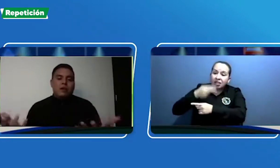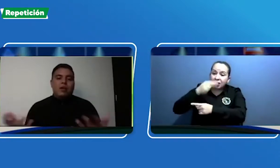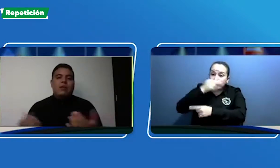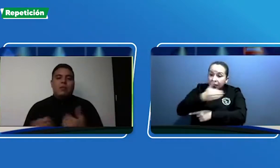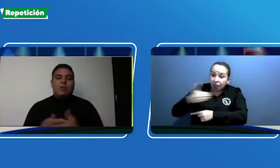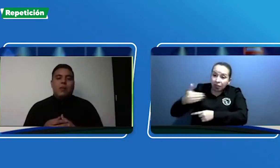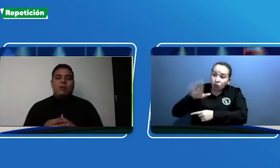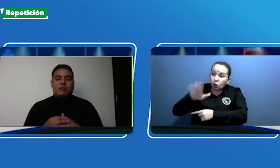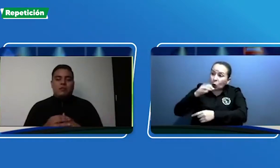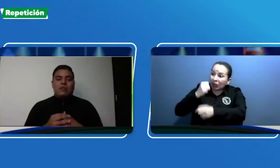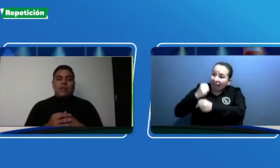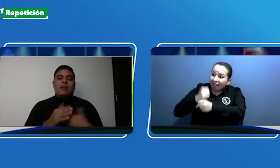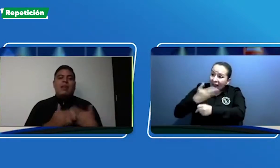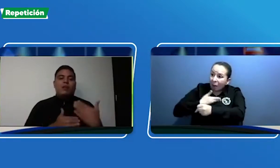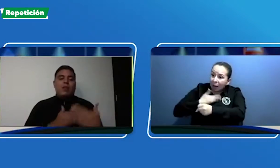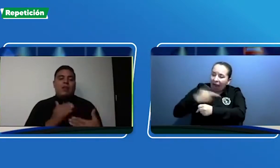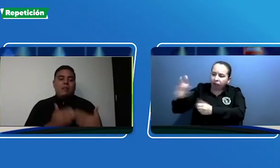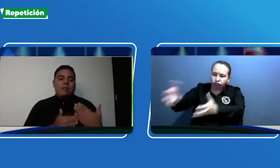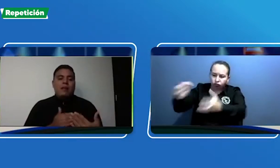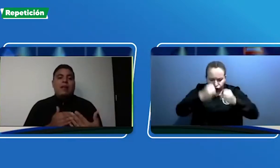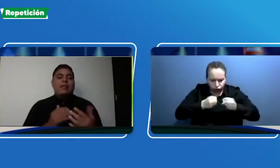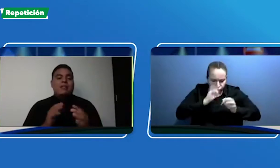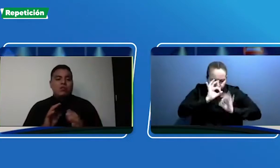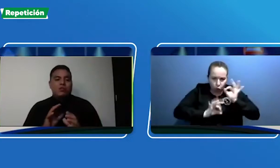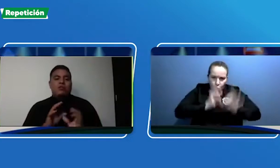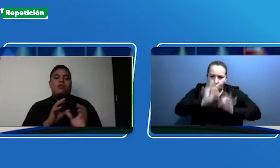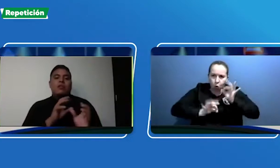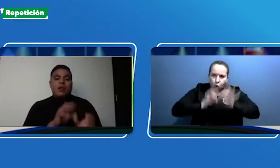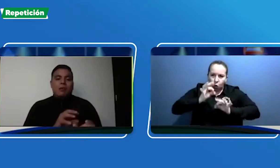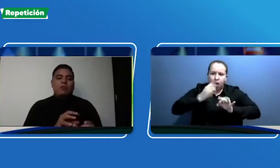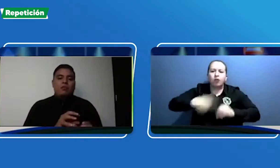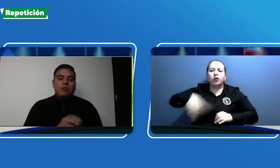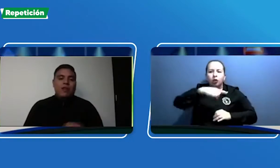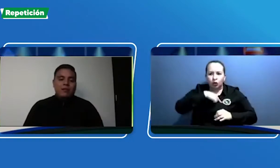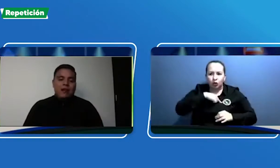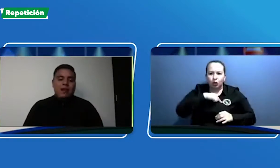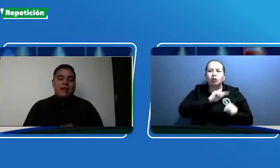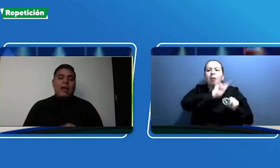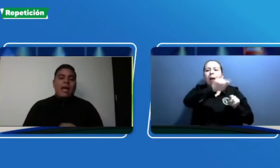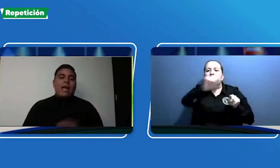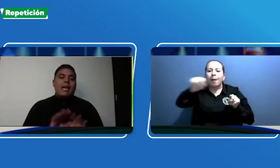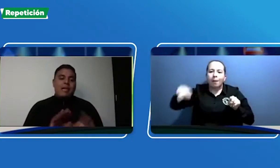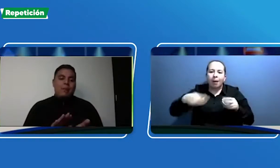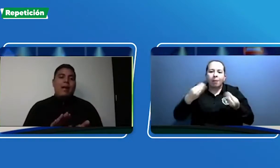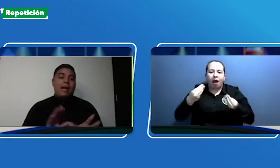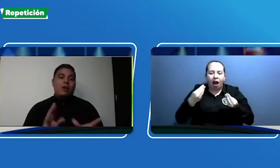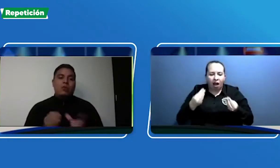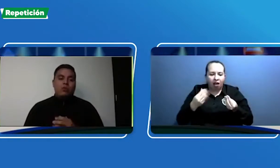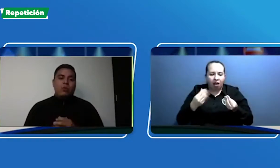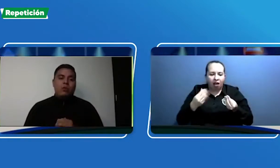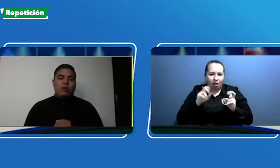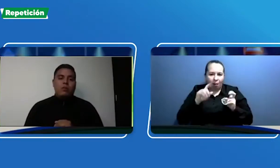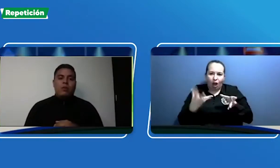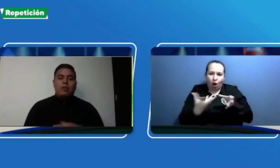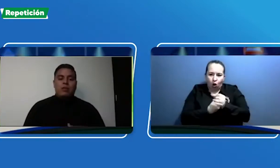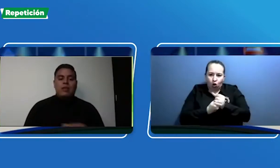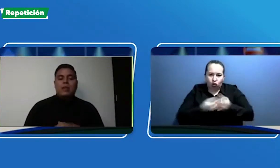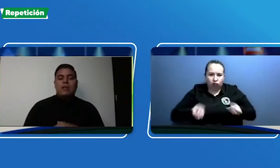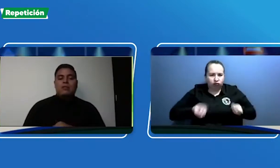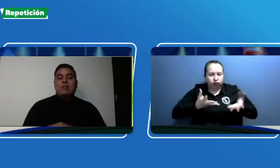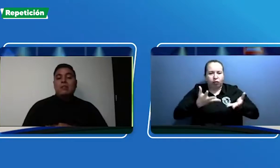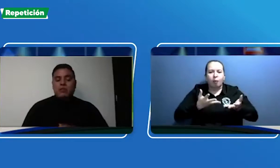trabajando en ese momento entonces ese es el rol que desempeñaban ellas y nosotros entrábamos a fortalecerles el tema de la inclusión porque es muy